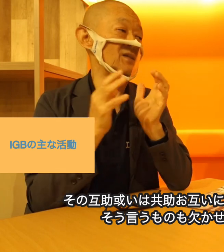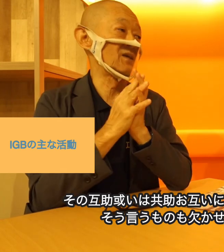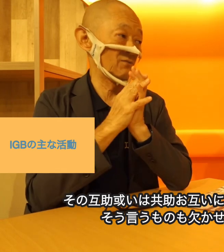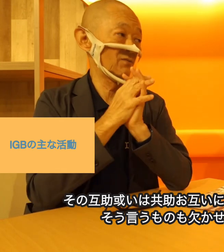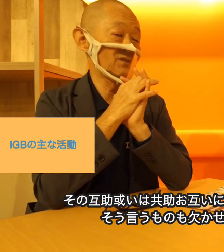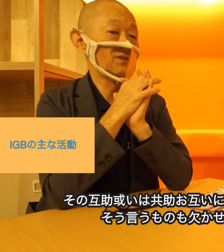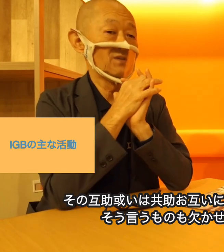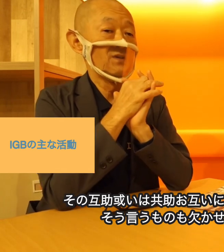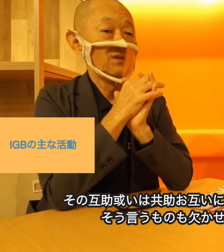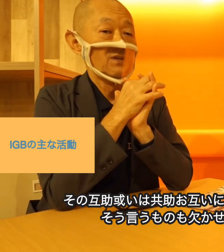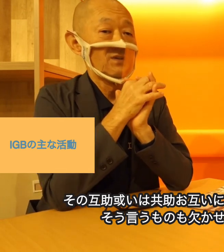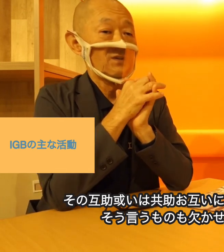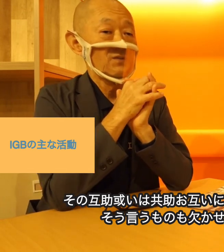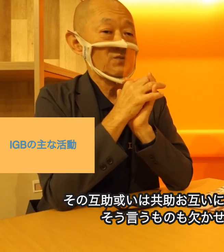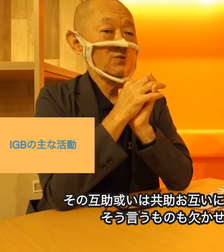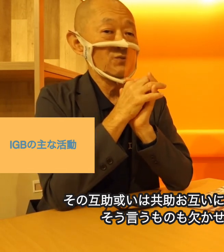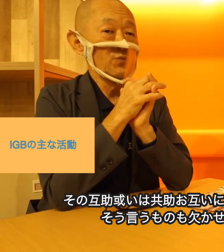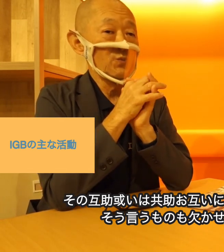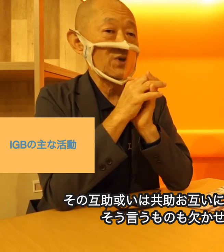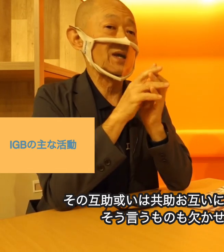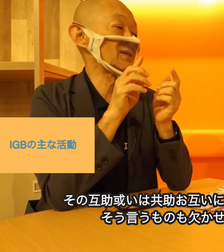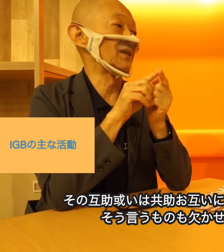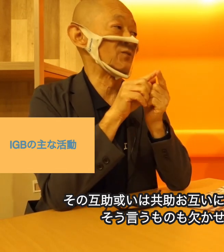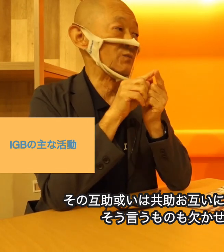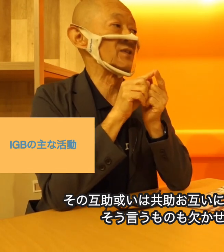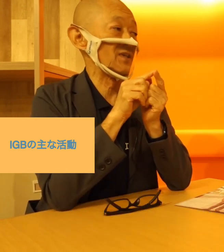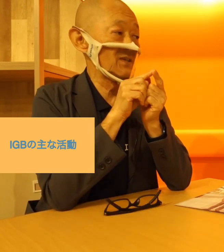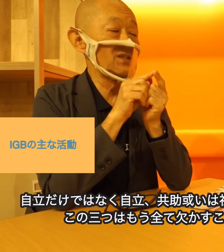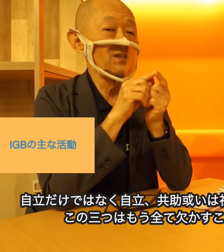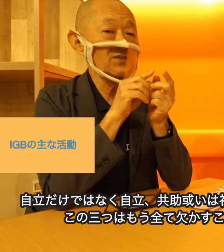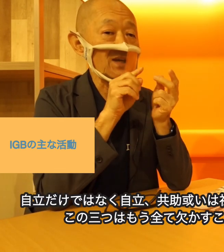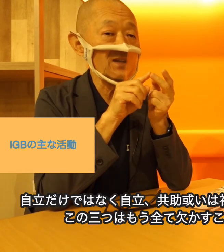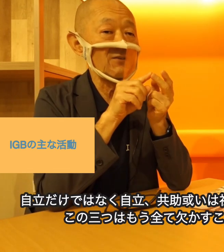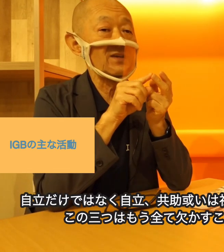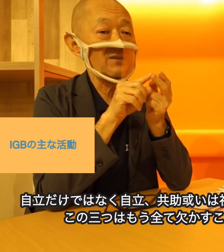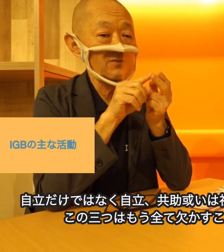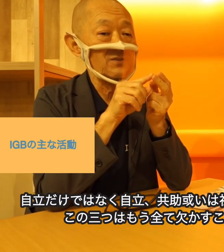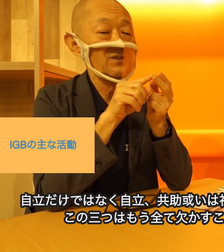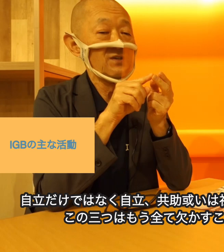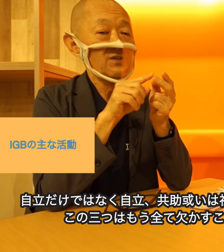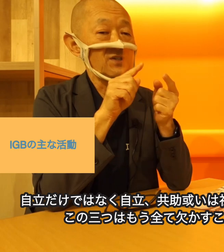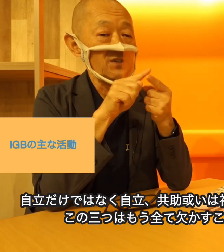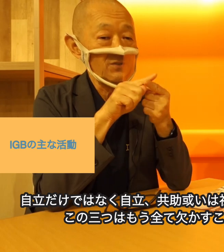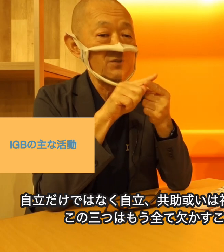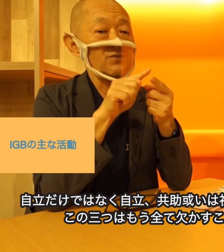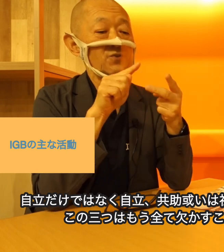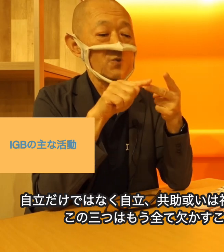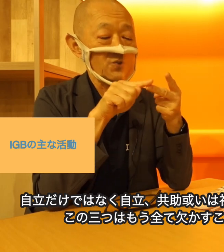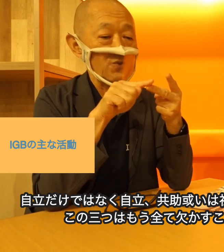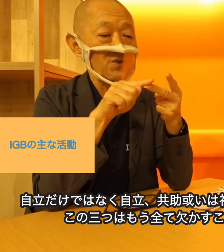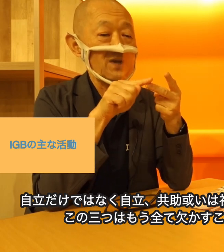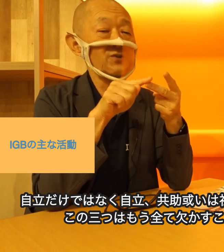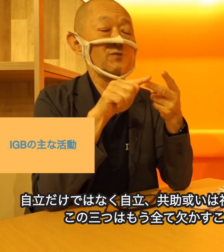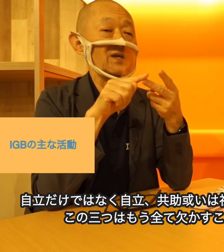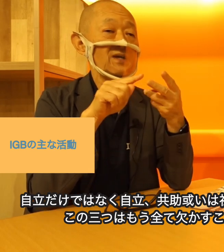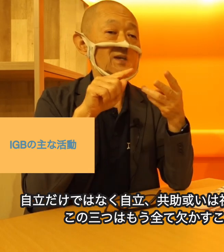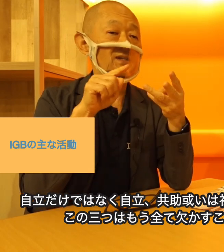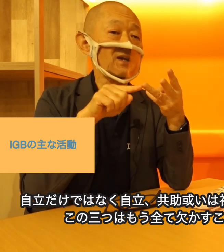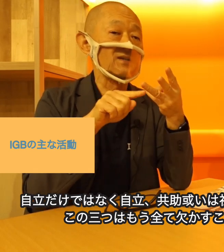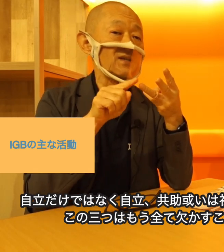う、そういうものも欠かせないと思うんですね。自立だけではなく自立、共助、あるいは社会全